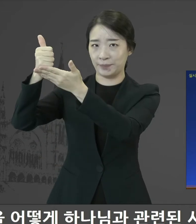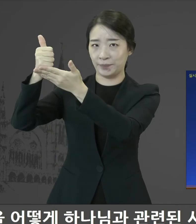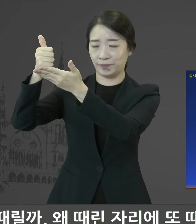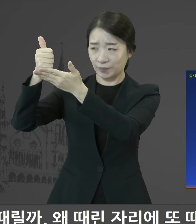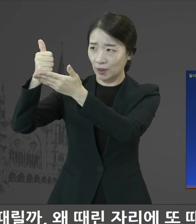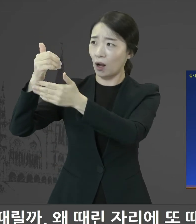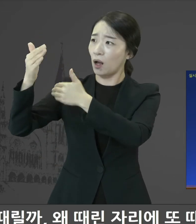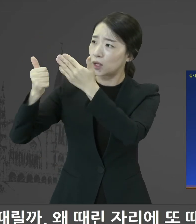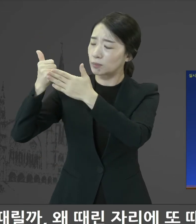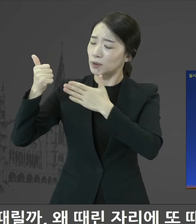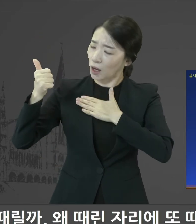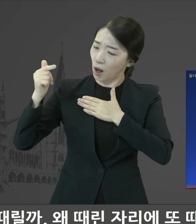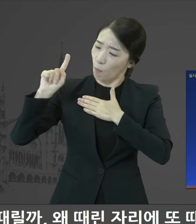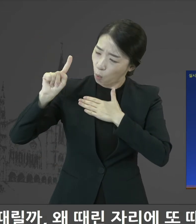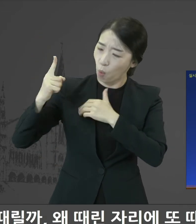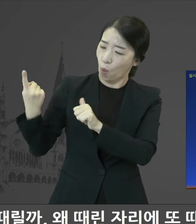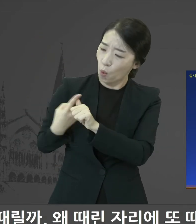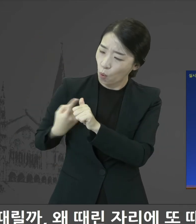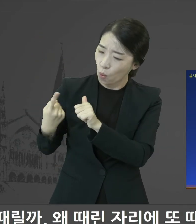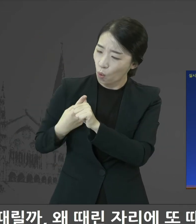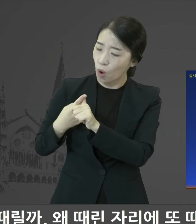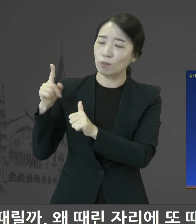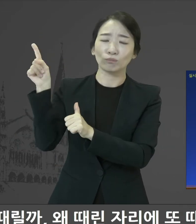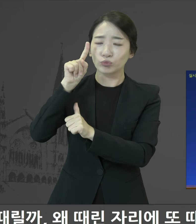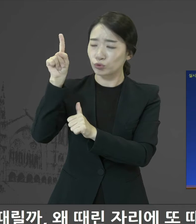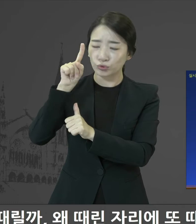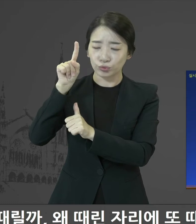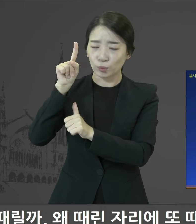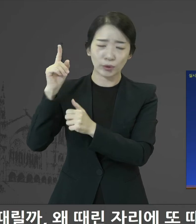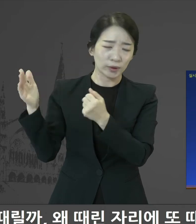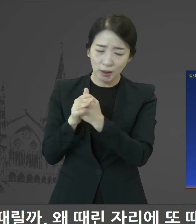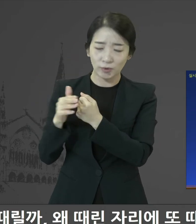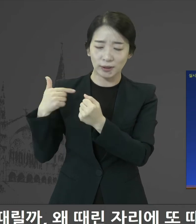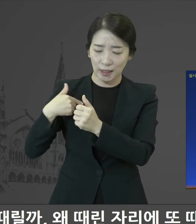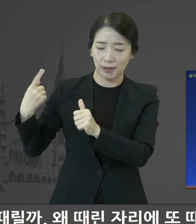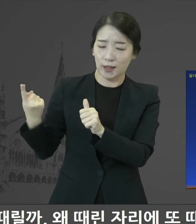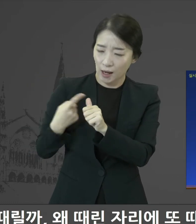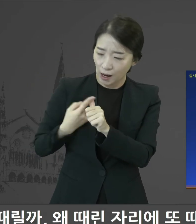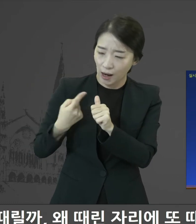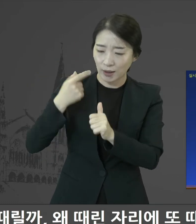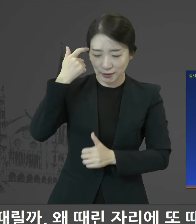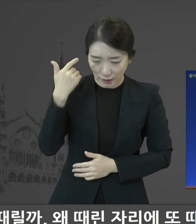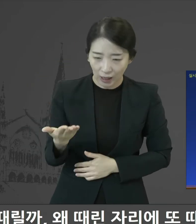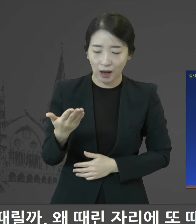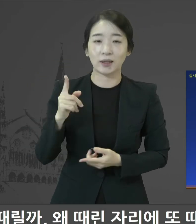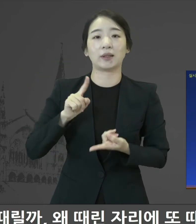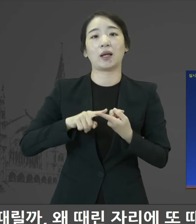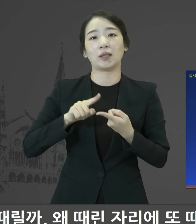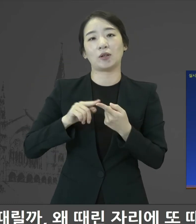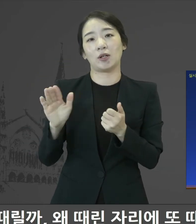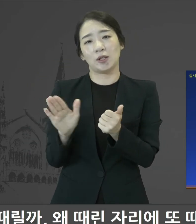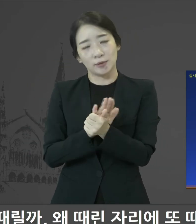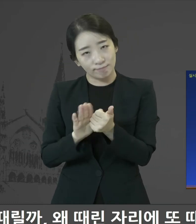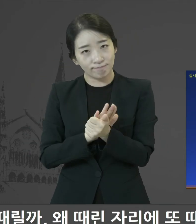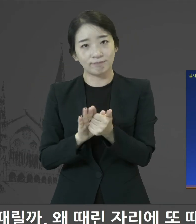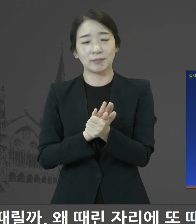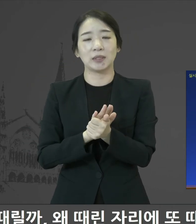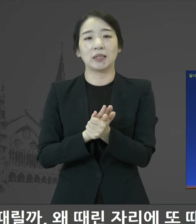하나님이 무엇을 다루시기 위해서 그 사람 막대기를 나한테 대시는가? 이 사려 깊음이